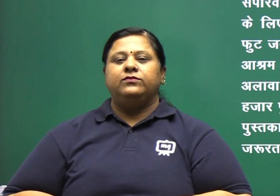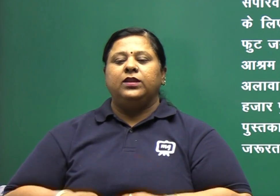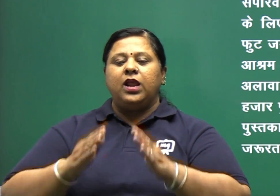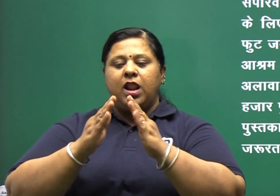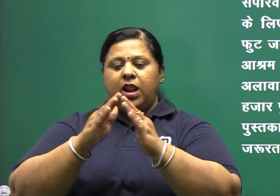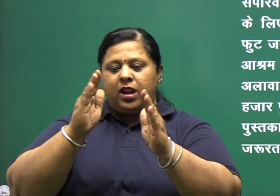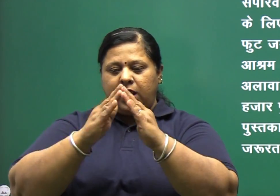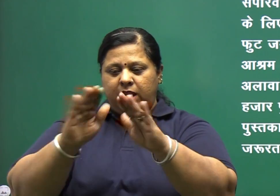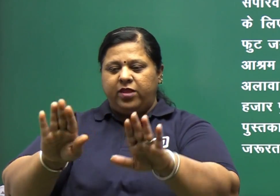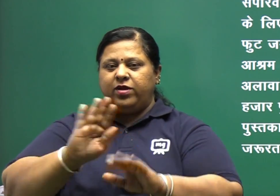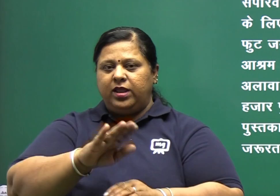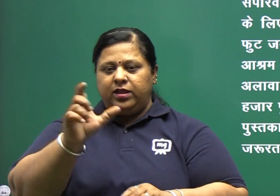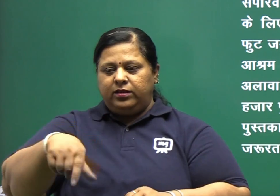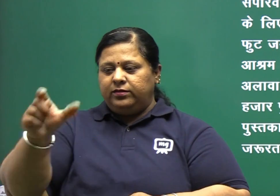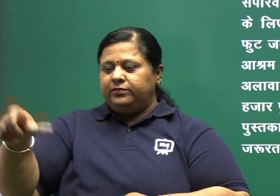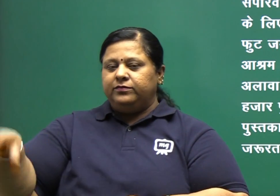रहने वाले